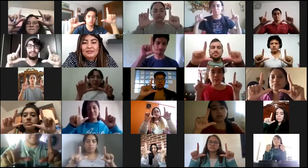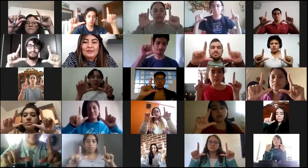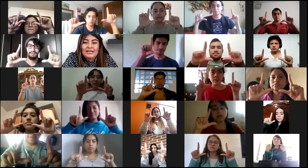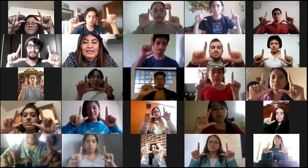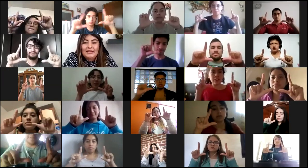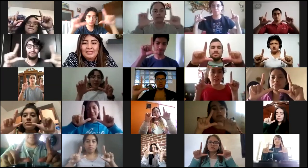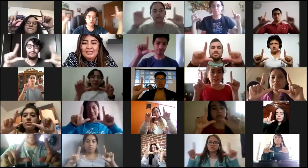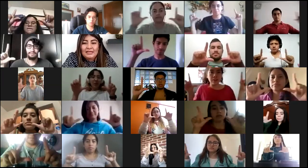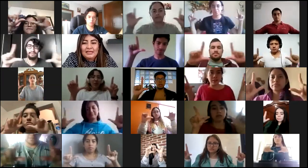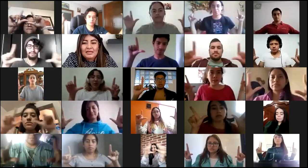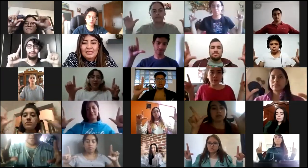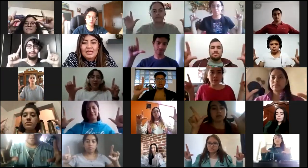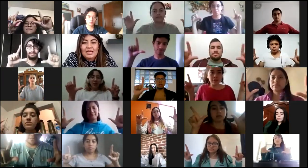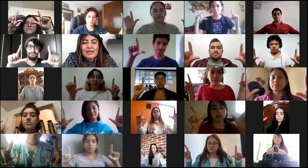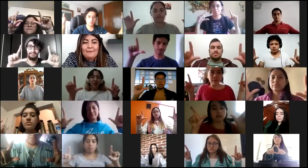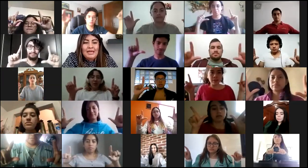doble L, M,